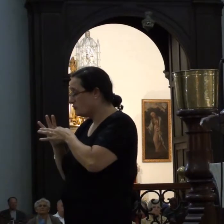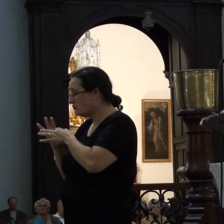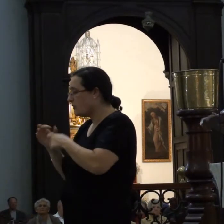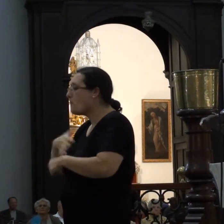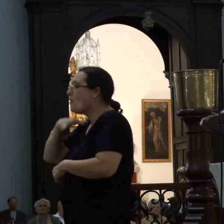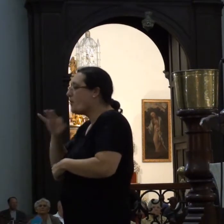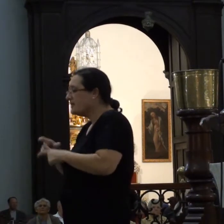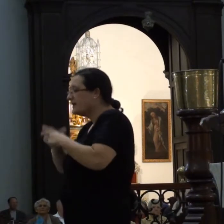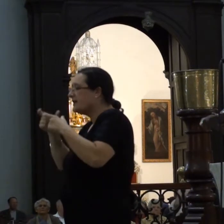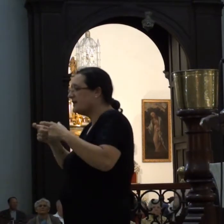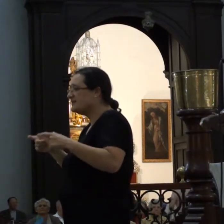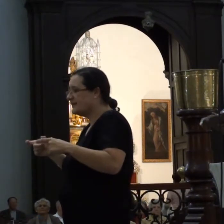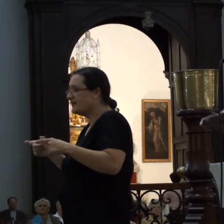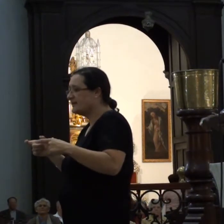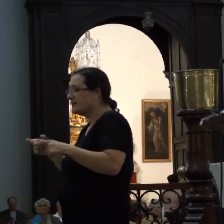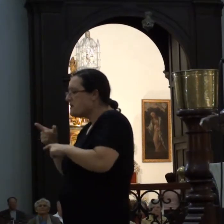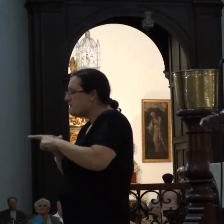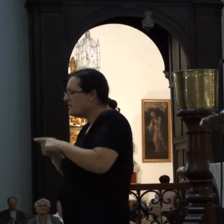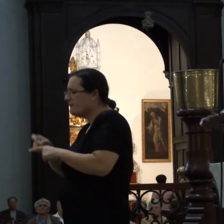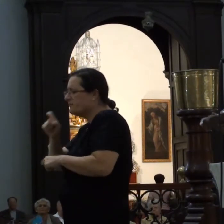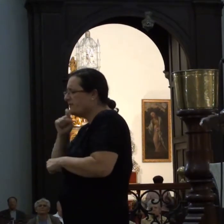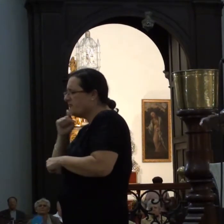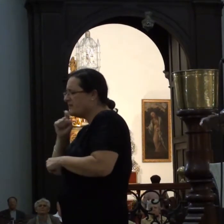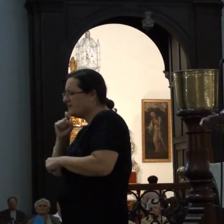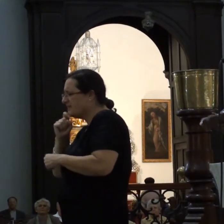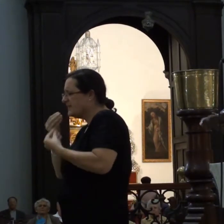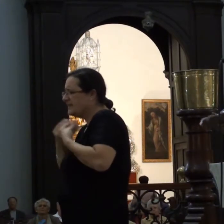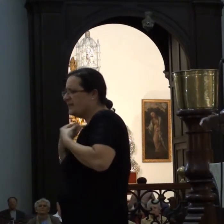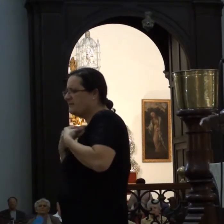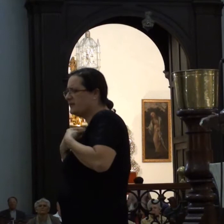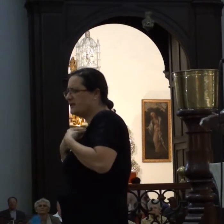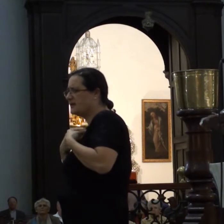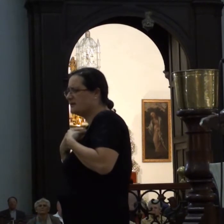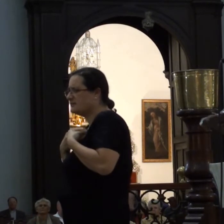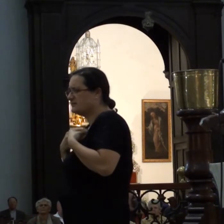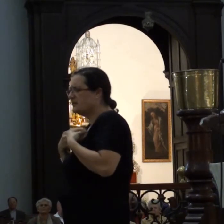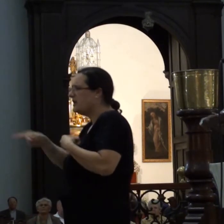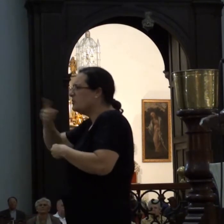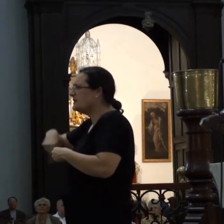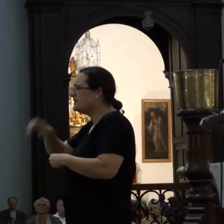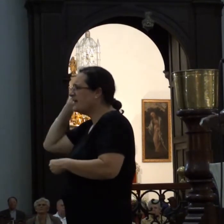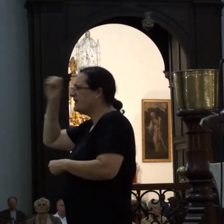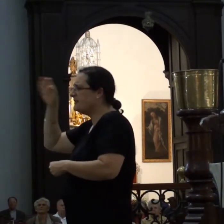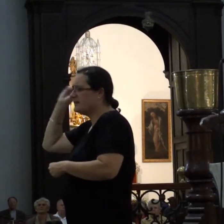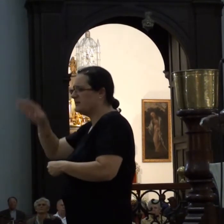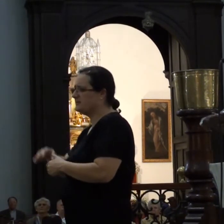en medio de las dificultades y los contratiempos que encontramos en nuestra evangelización